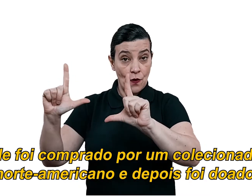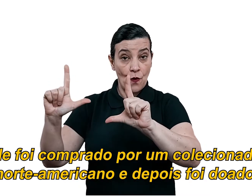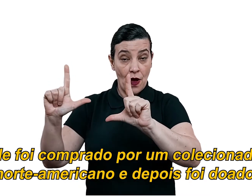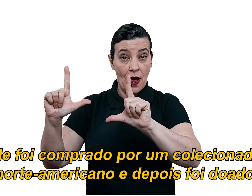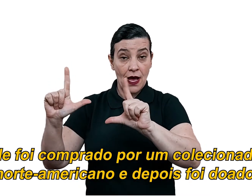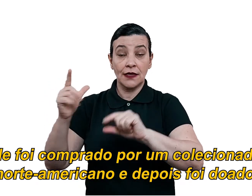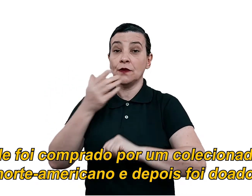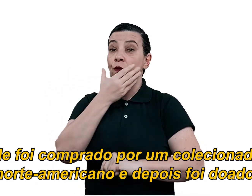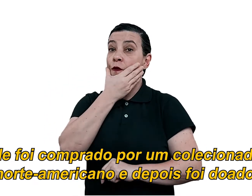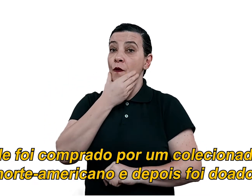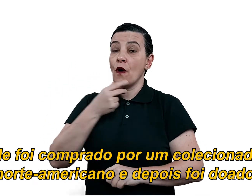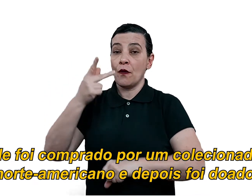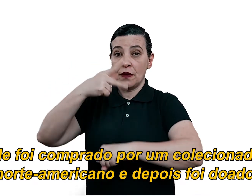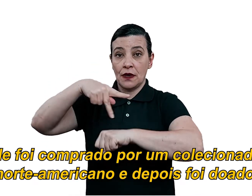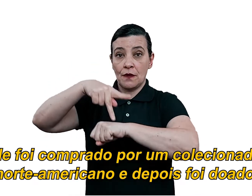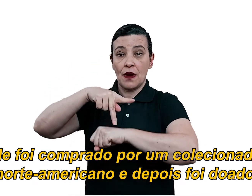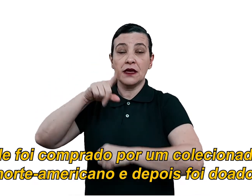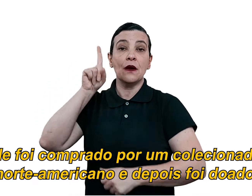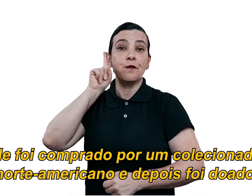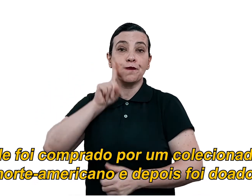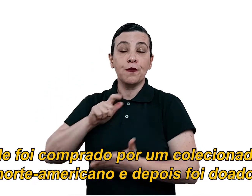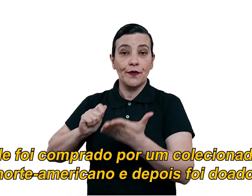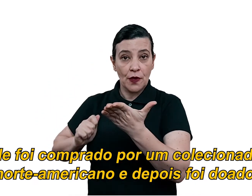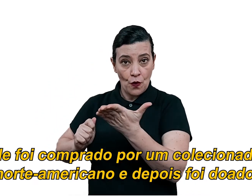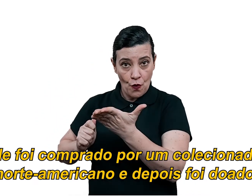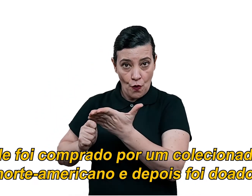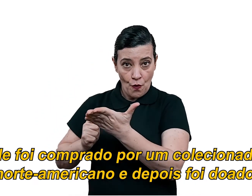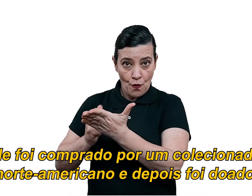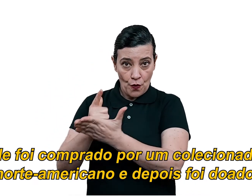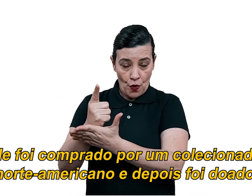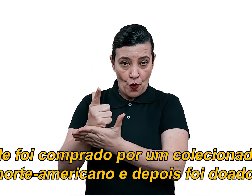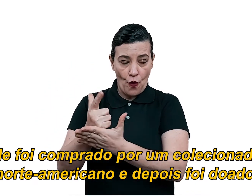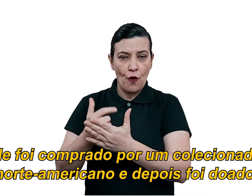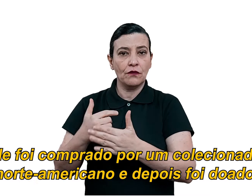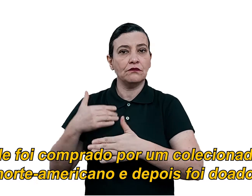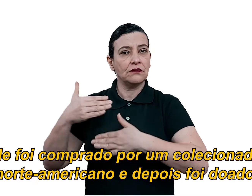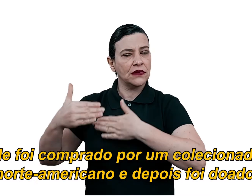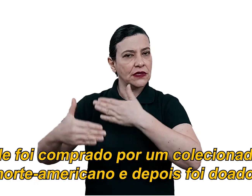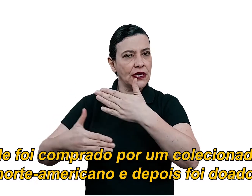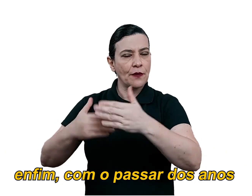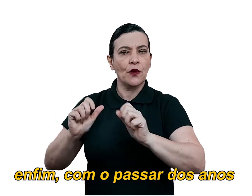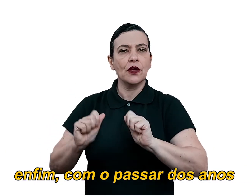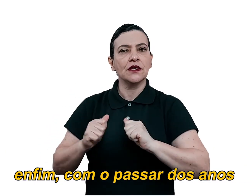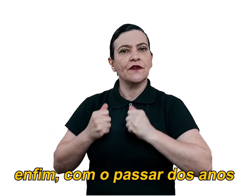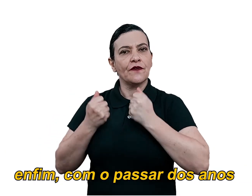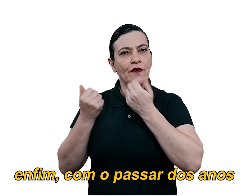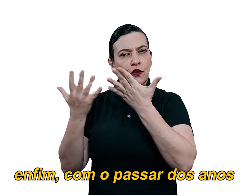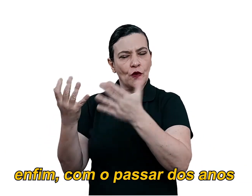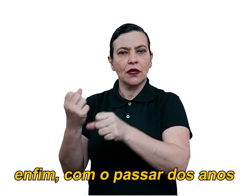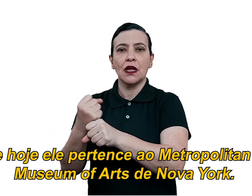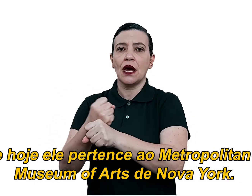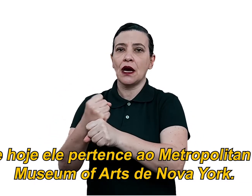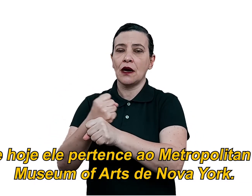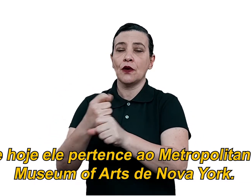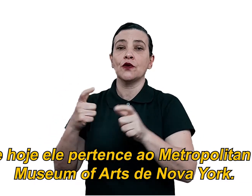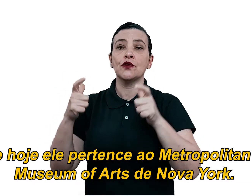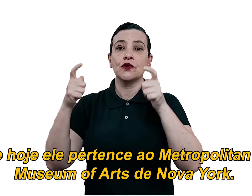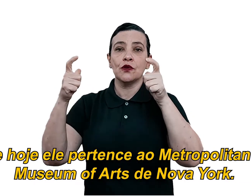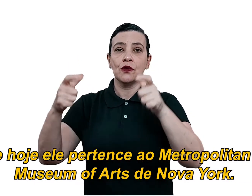colecionador norte-americano e depois foi doado, enfim, com o passar dos anos, e hoje ele pertence ao